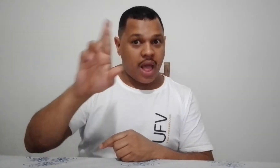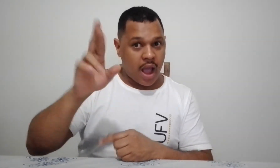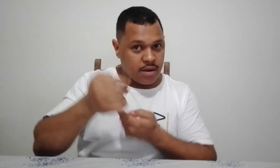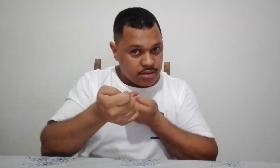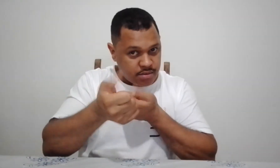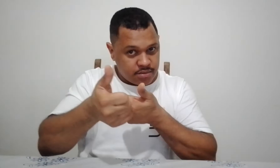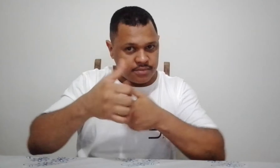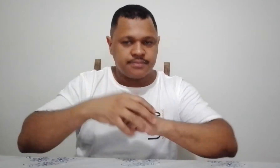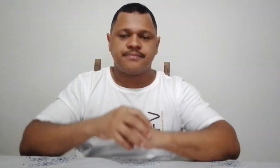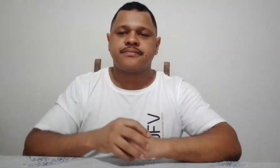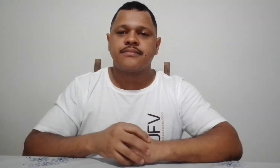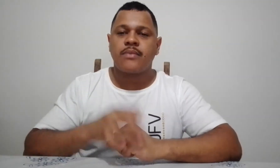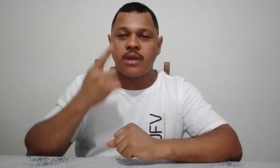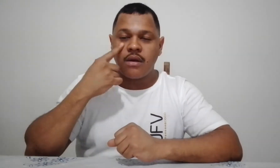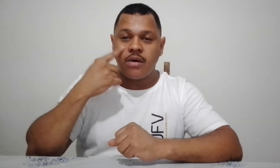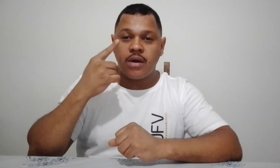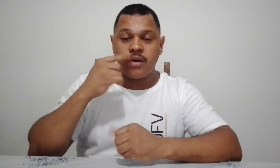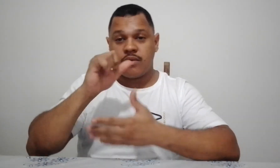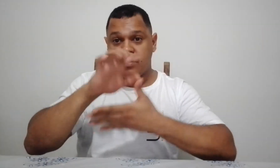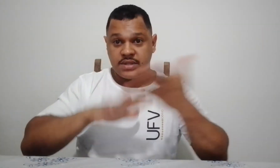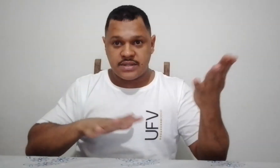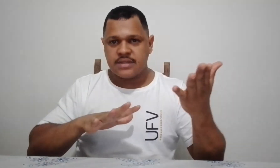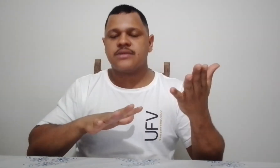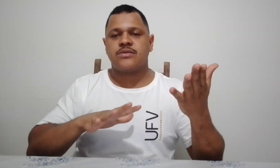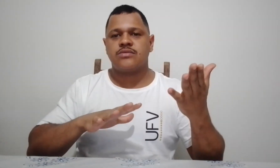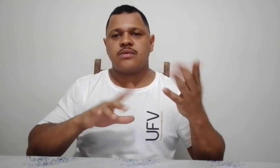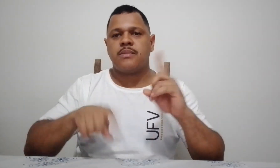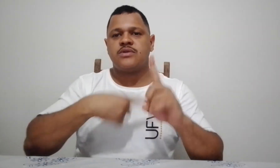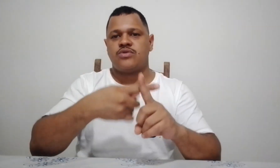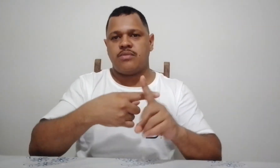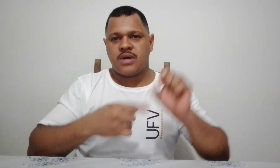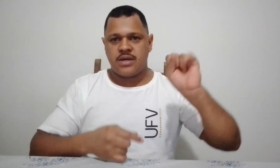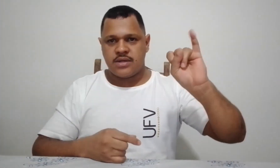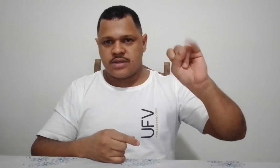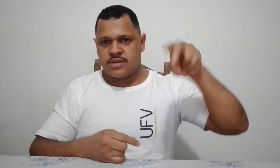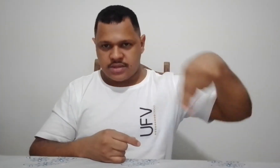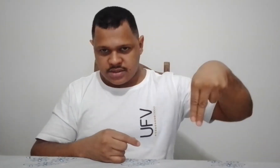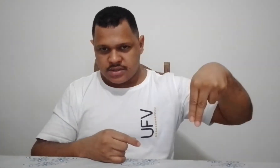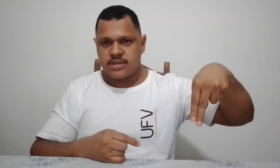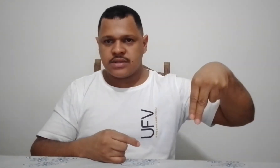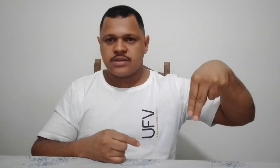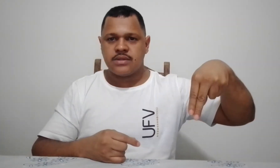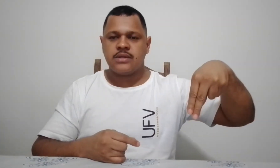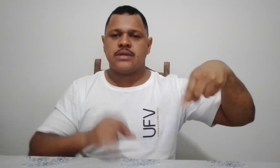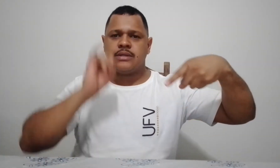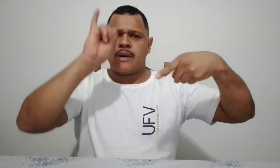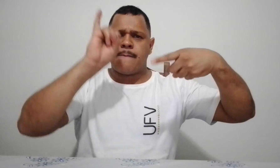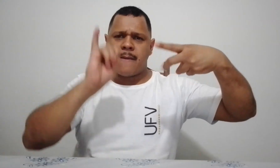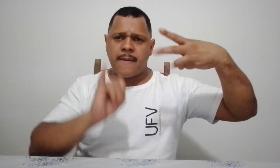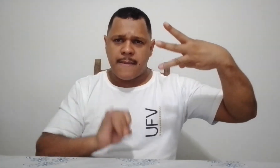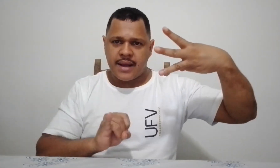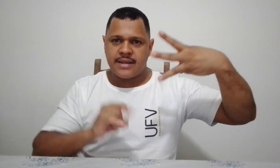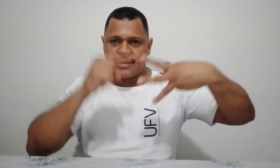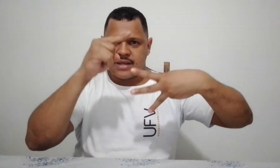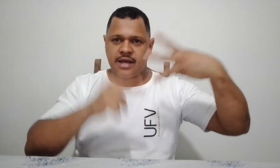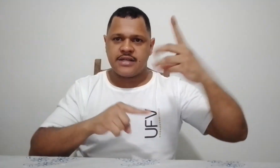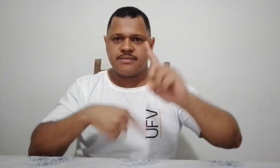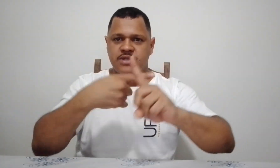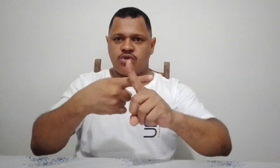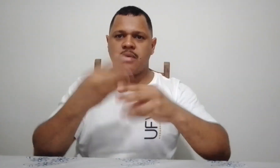um exercício para somar 3 senoides. Nós temos 3 correntes e a gente quer fazer a soma delas. Como a gente quer fazer